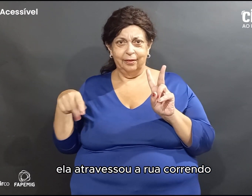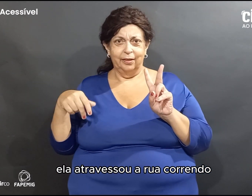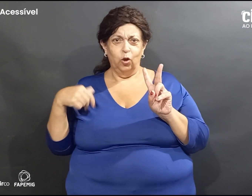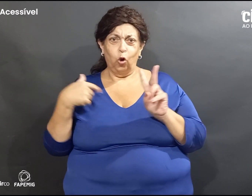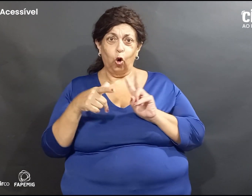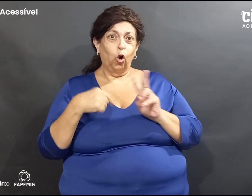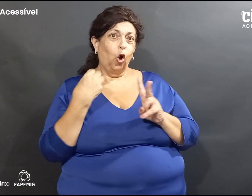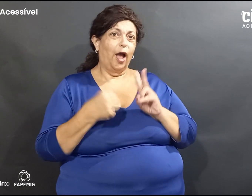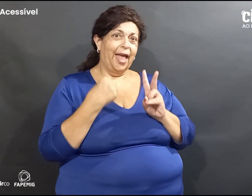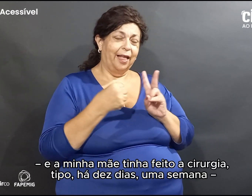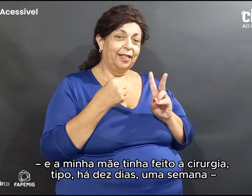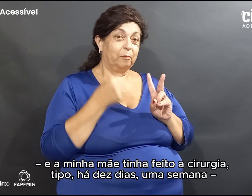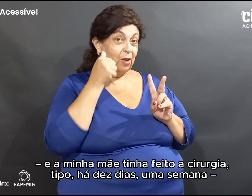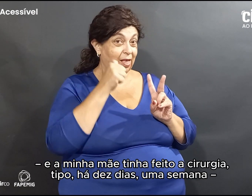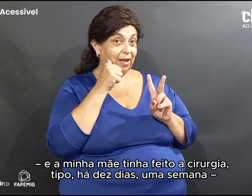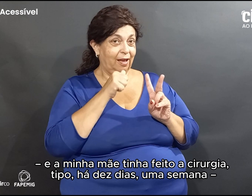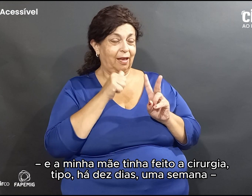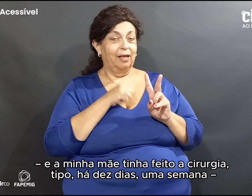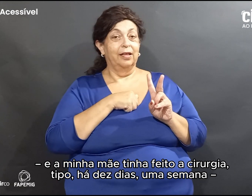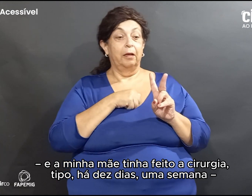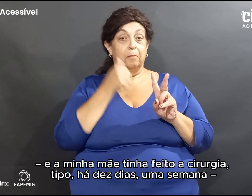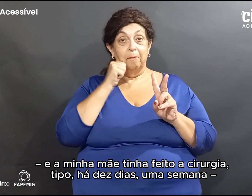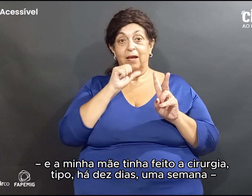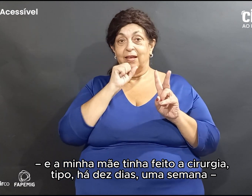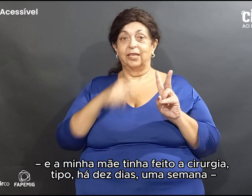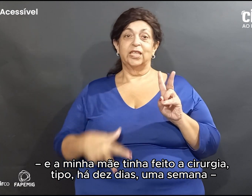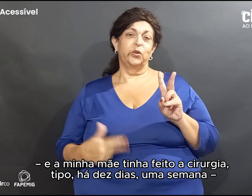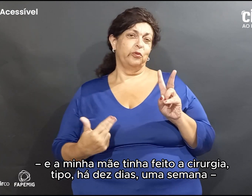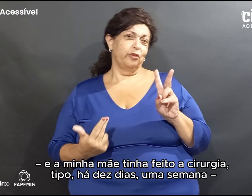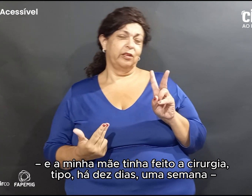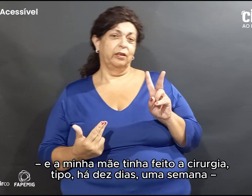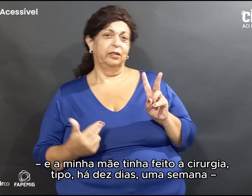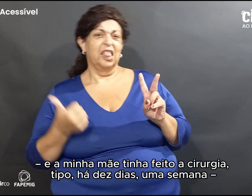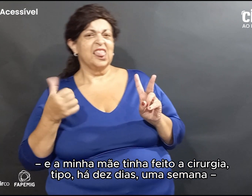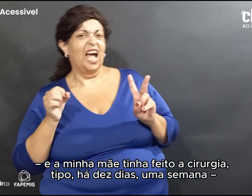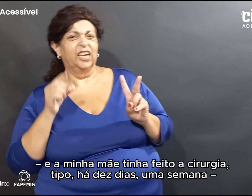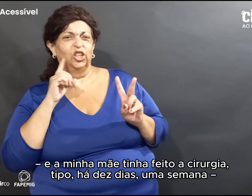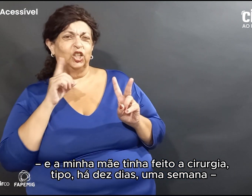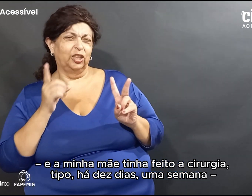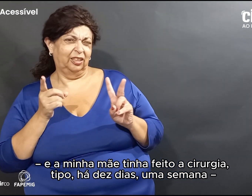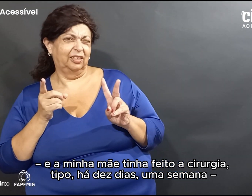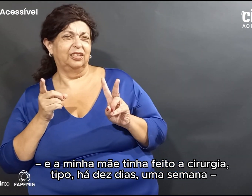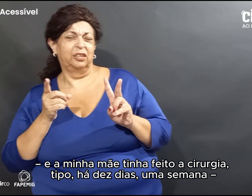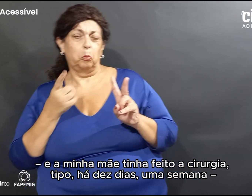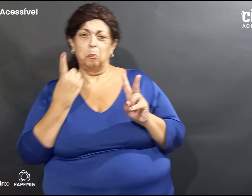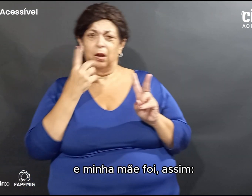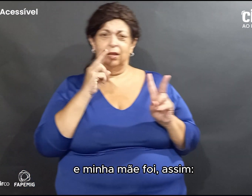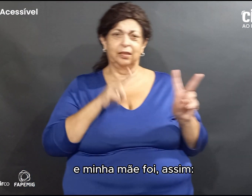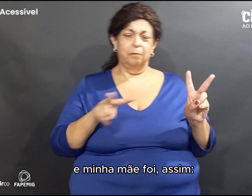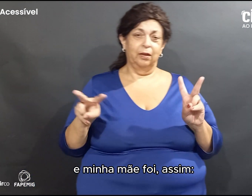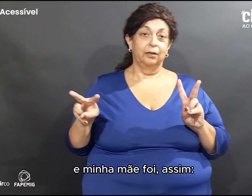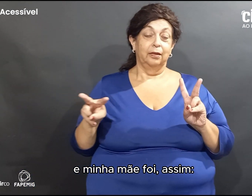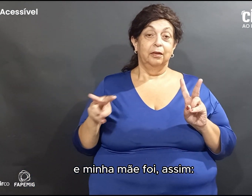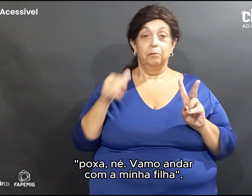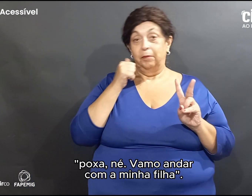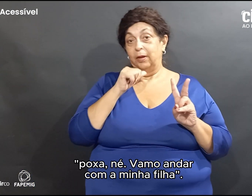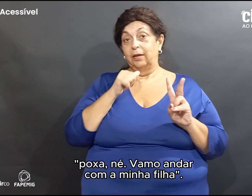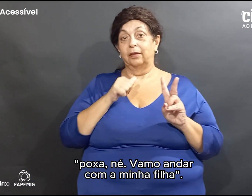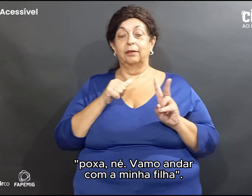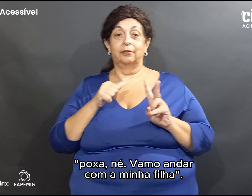correndo e a minha mãe tinha feito a cirurgia tipo há 10 dias, Nossa uma semana. Senhora. E minha mãe foi assim, poxa, né? Vamos